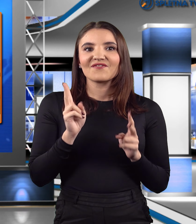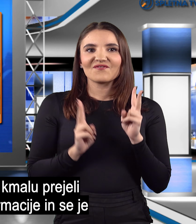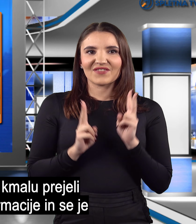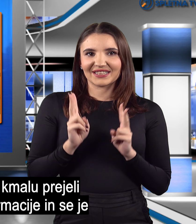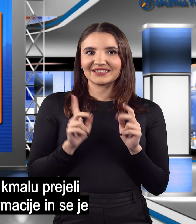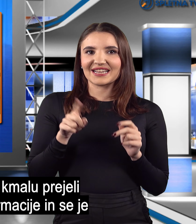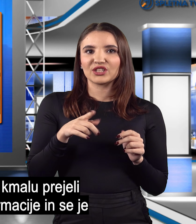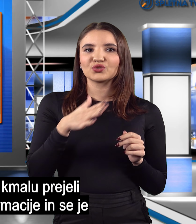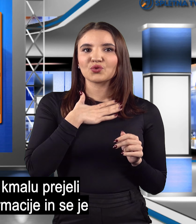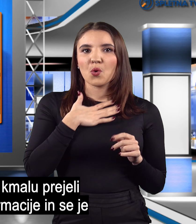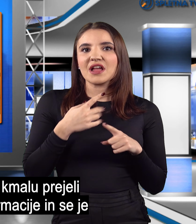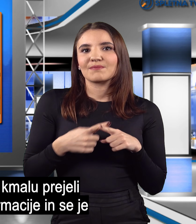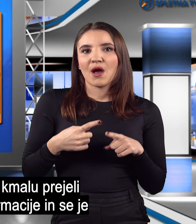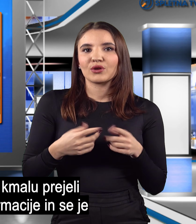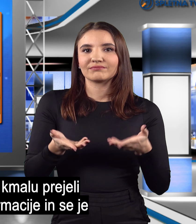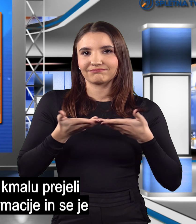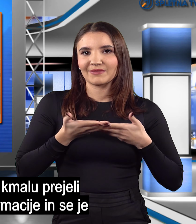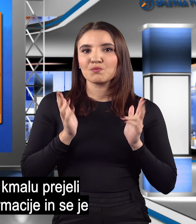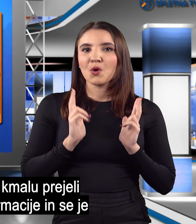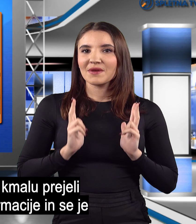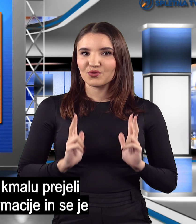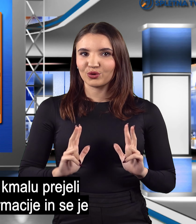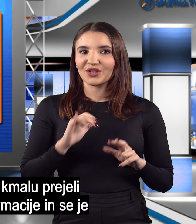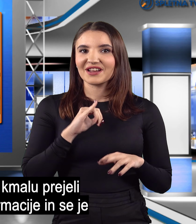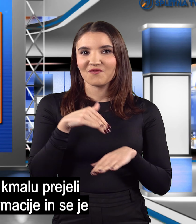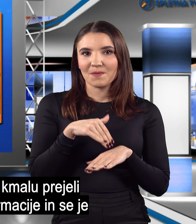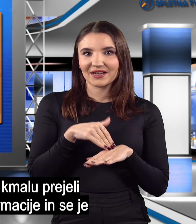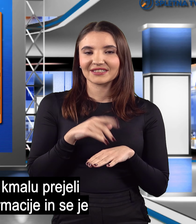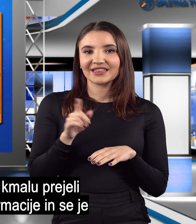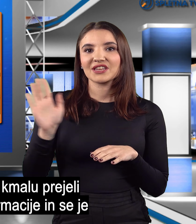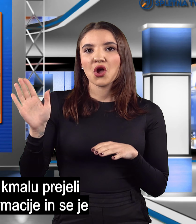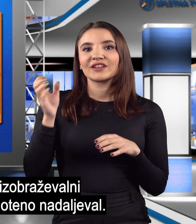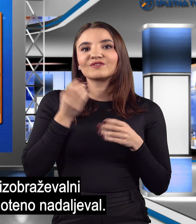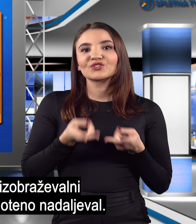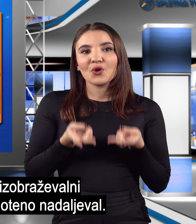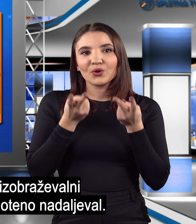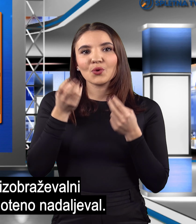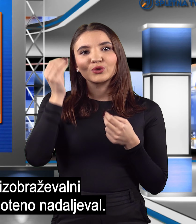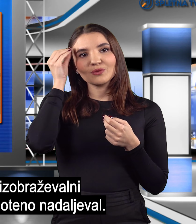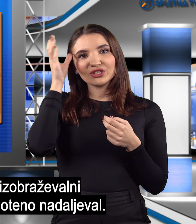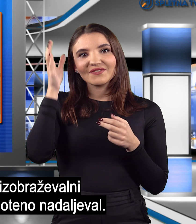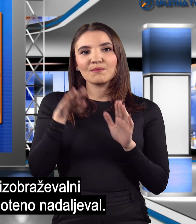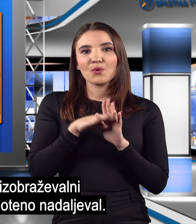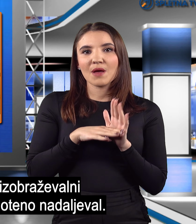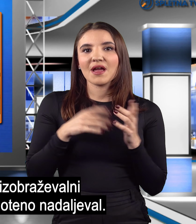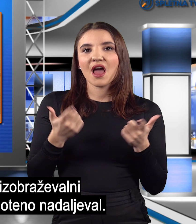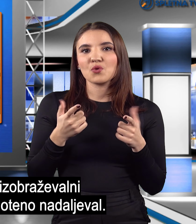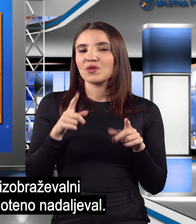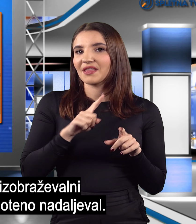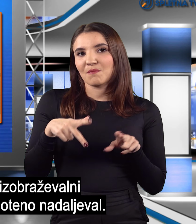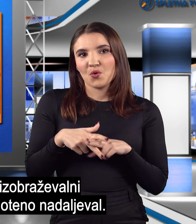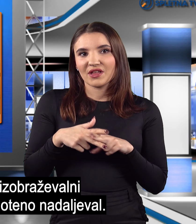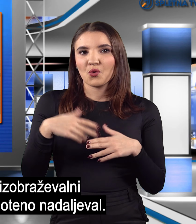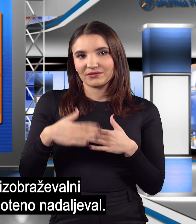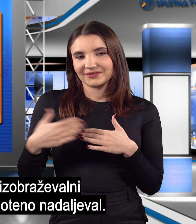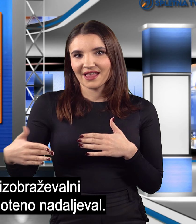takojšnje preverjanje grožnje. Vrtci in šole so kmalu prejeli pomirjujoče informacije in njihov vzgojno-izobraževalni program se je